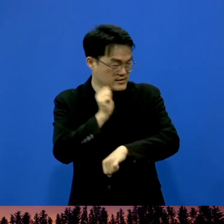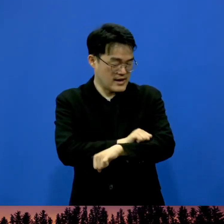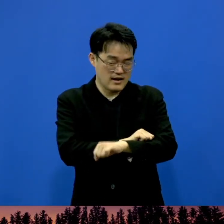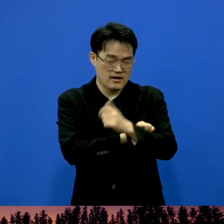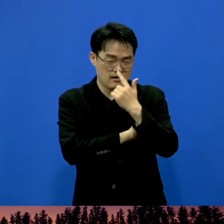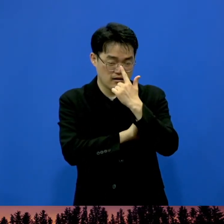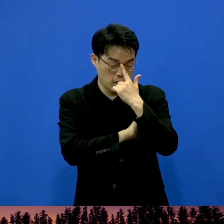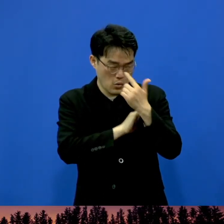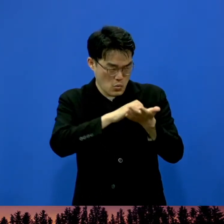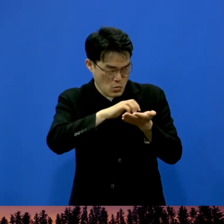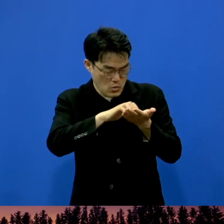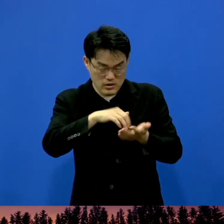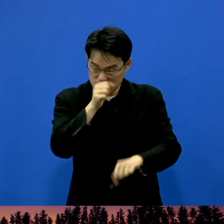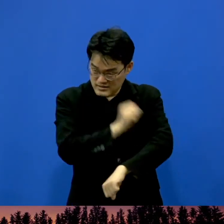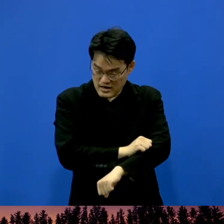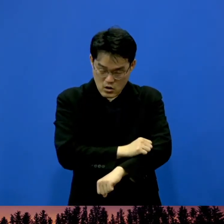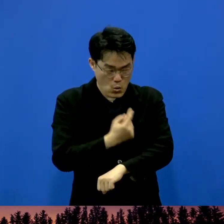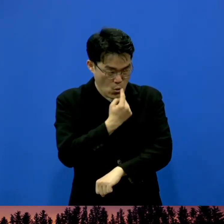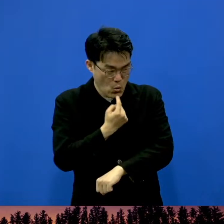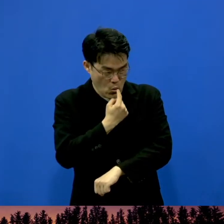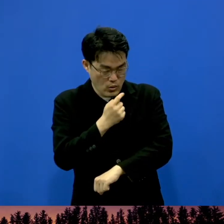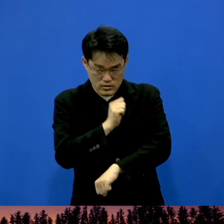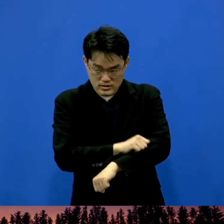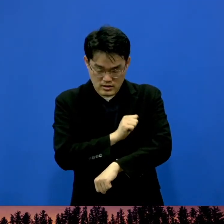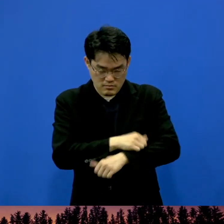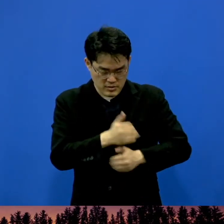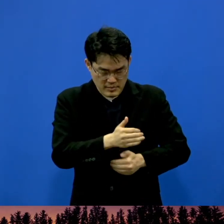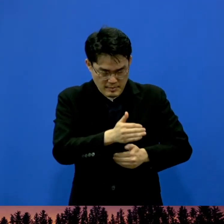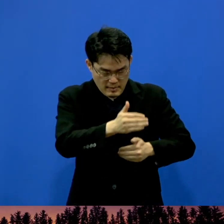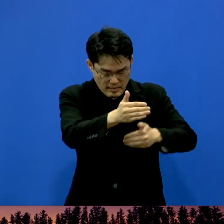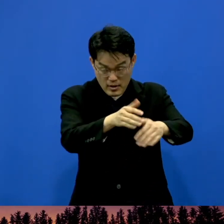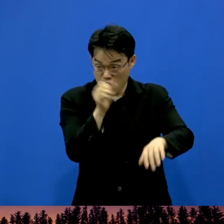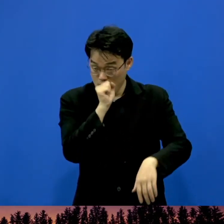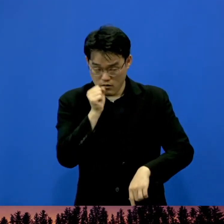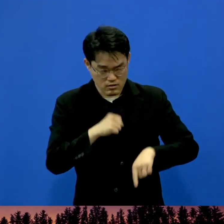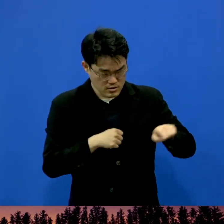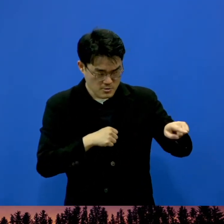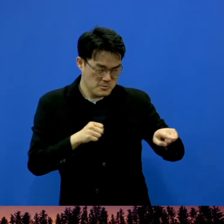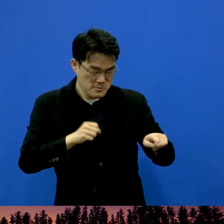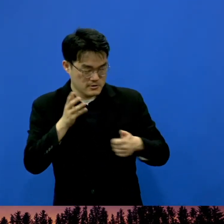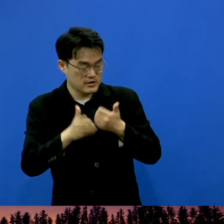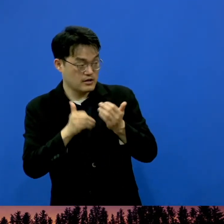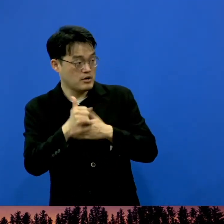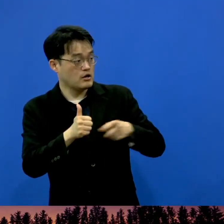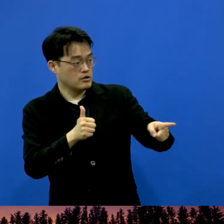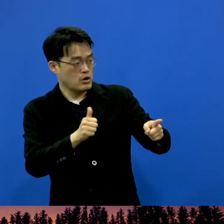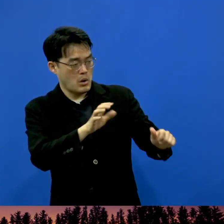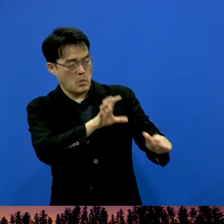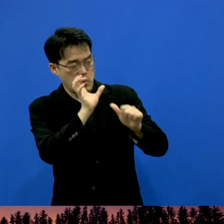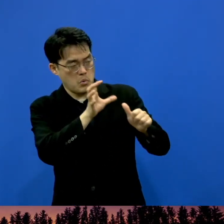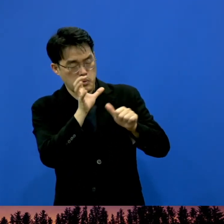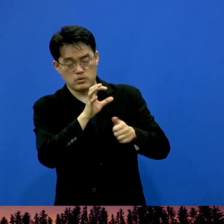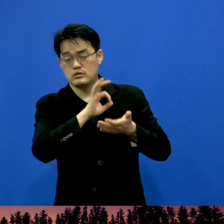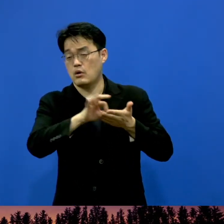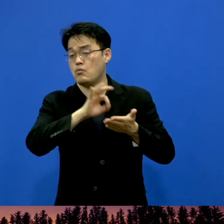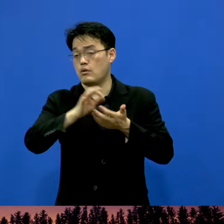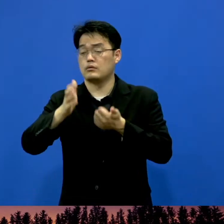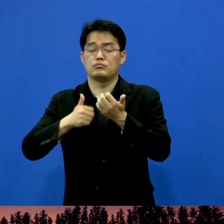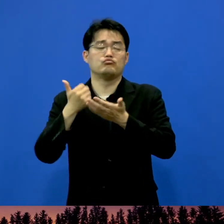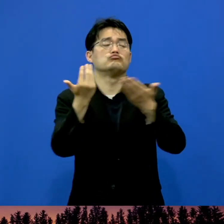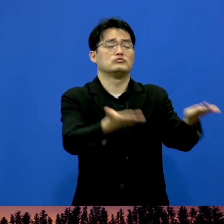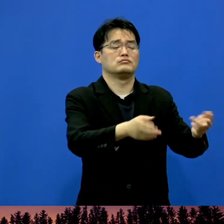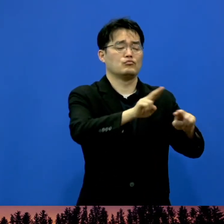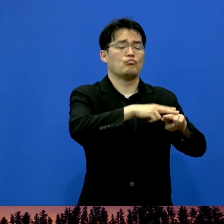굉장히 로직하다. 그냥 착착착착 맞아 떨어지는 거, 논리를 갖고 그걸 하나님이 기회로 쓰라는 거예요. 그걸 쓰라는 거예요. 하나님 주신 것 때문에.